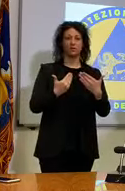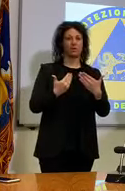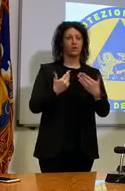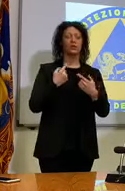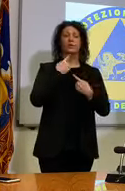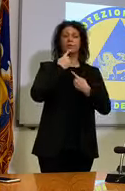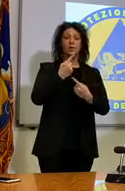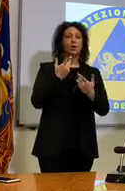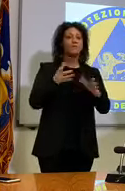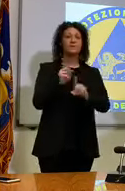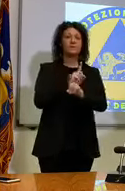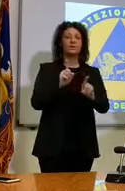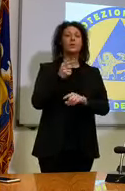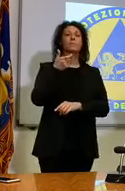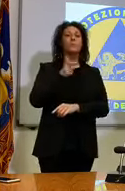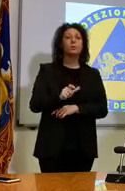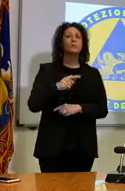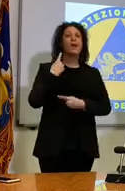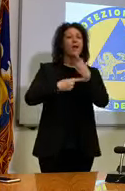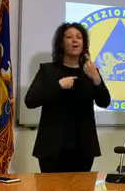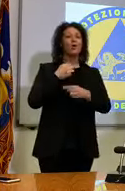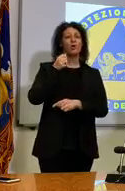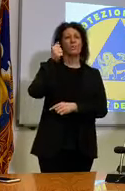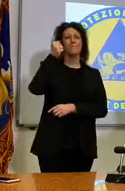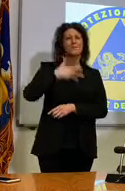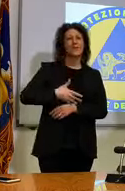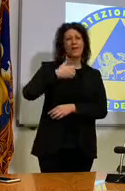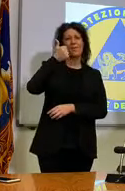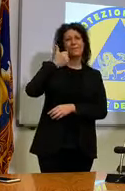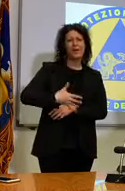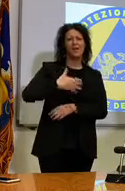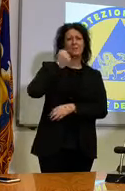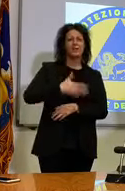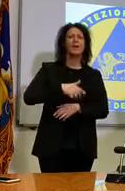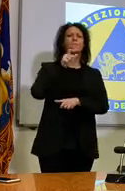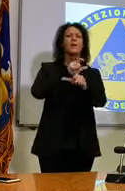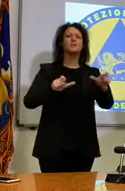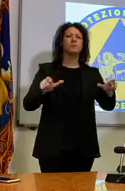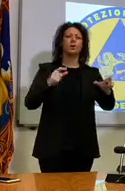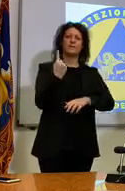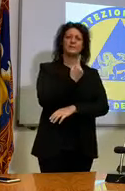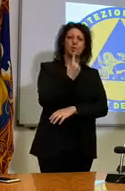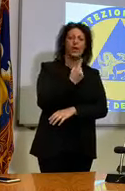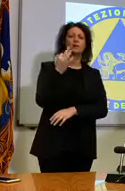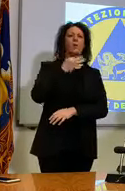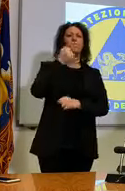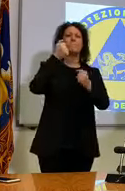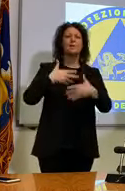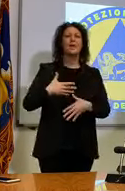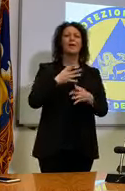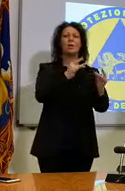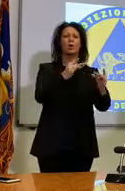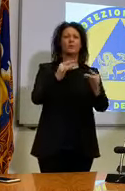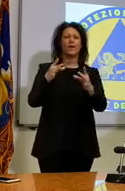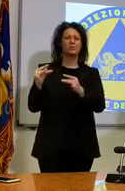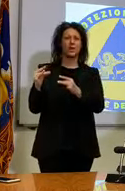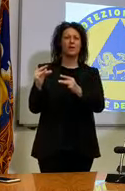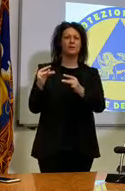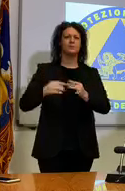abbiamo migliaia di persone contagiate, comunque isolate, abbiamo migliaia, scusate, abbiamo